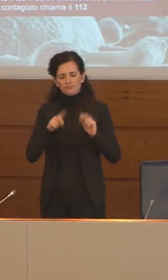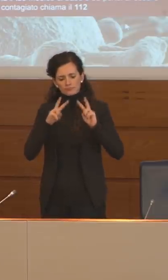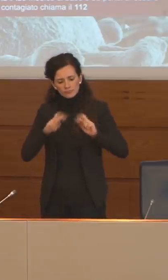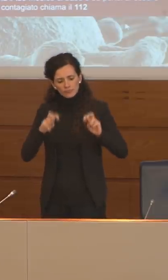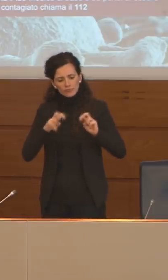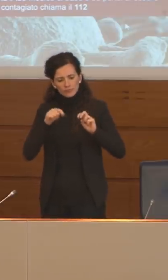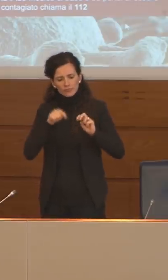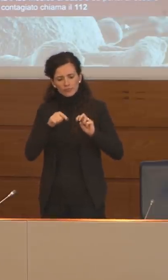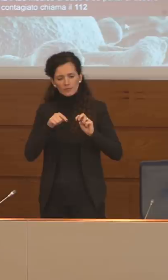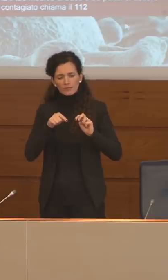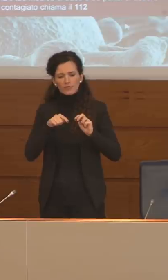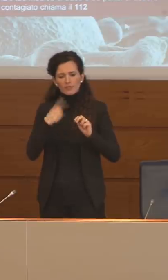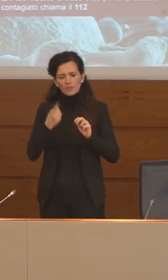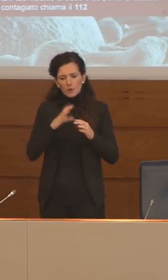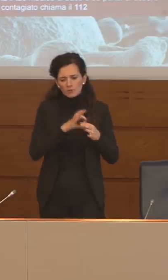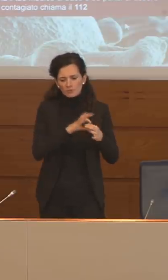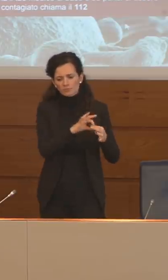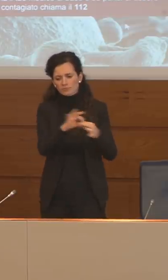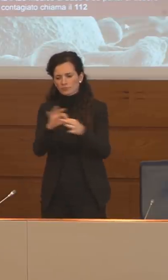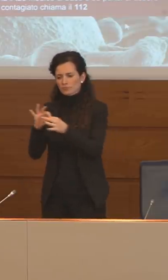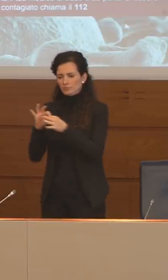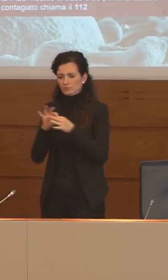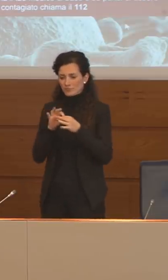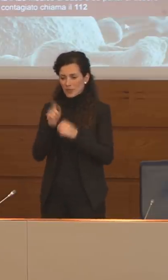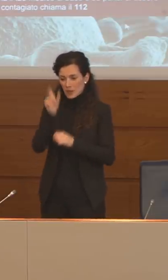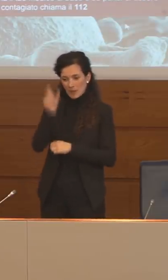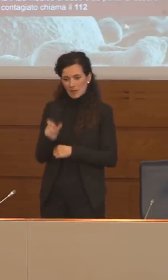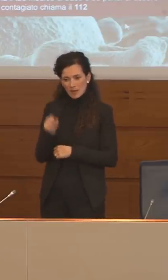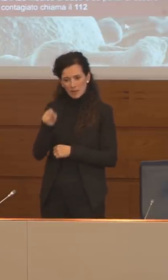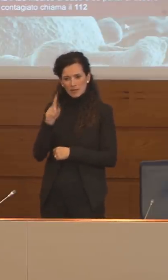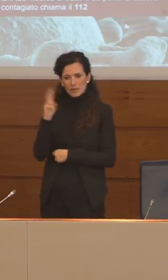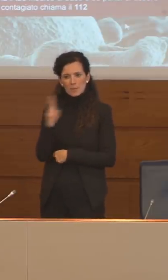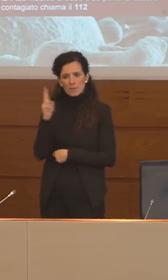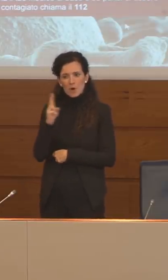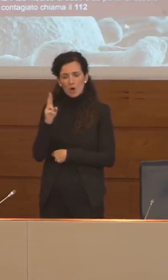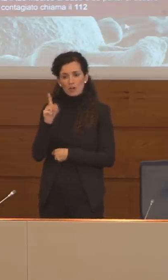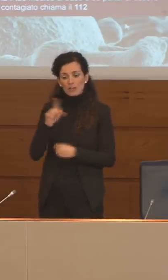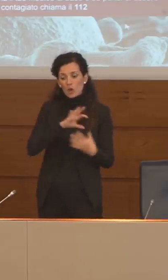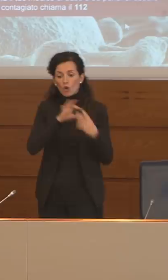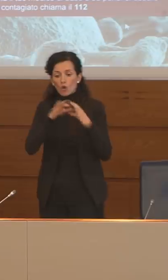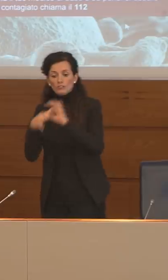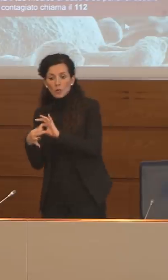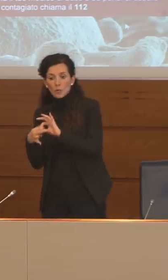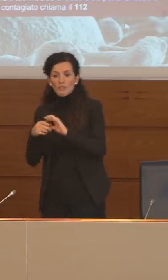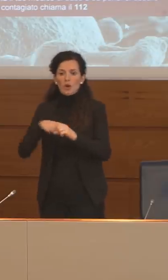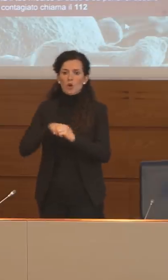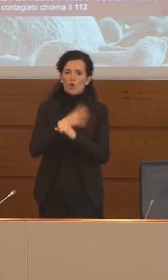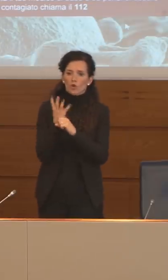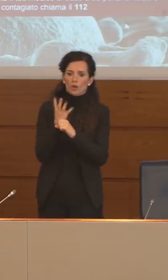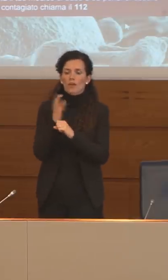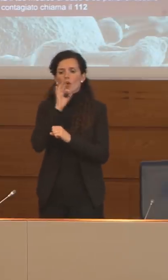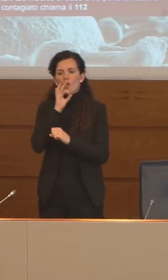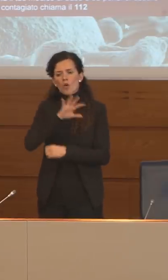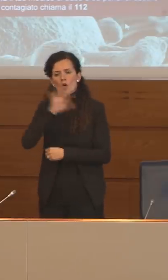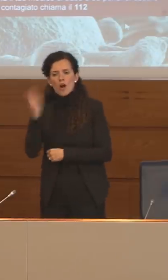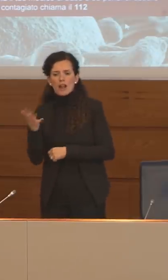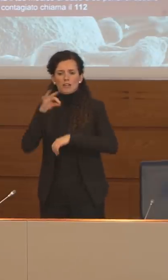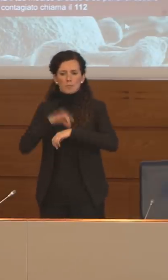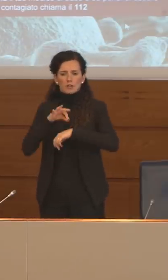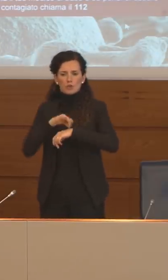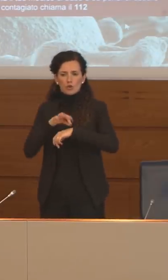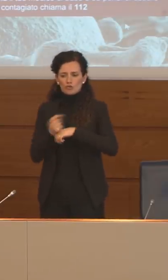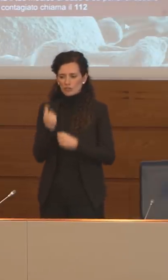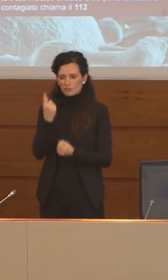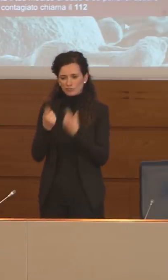collegare ricollegare la morte come conseguenza del coronavirus o di altre patologie in atto